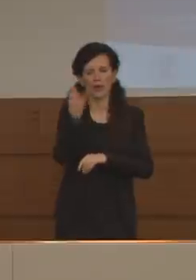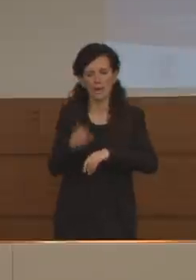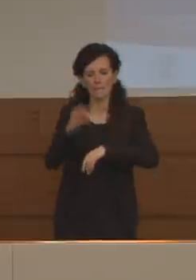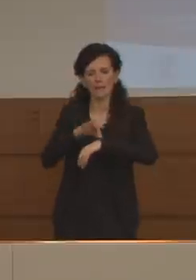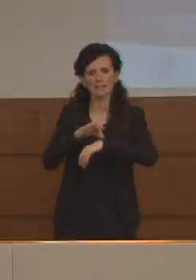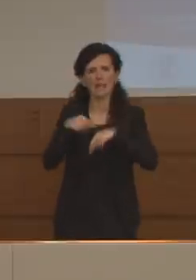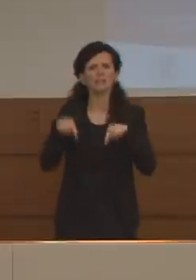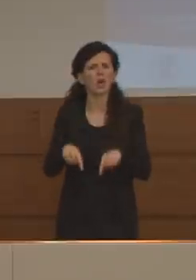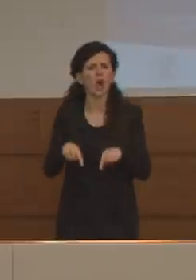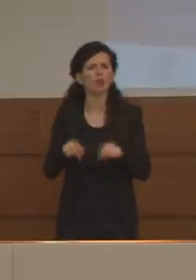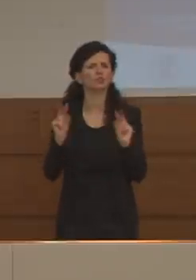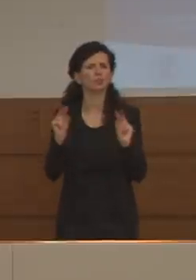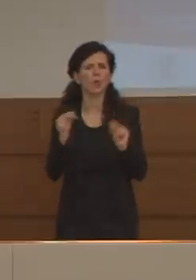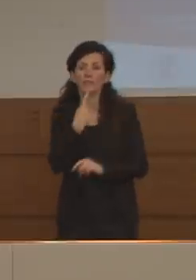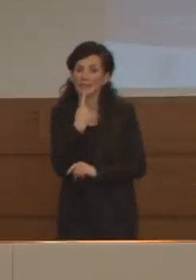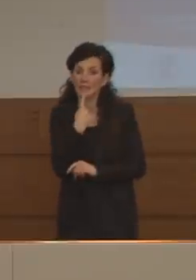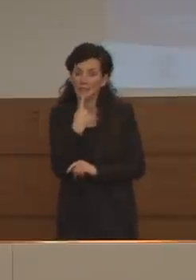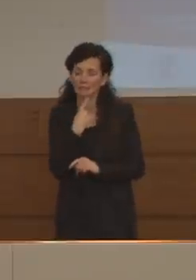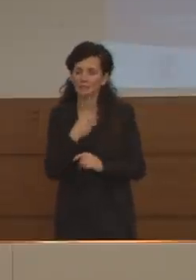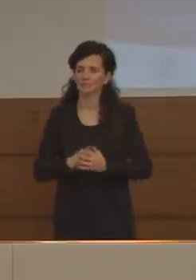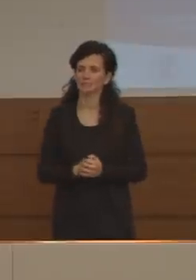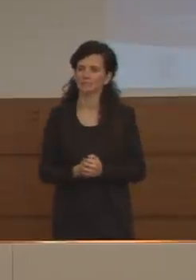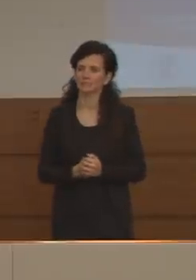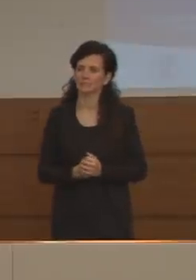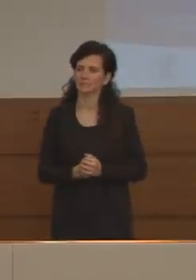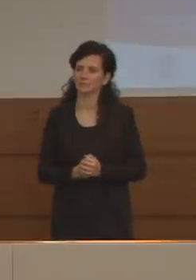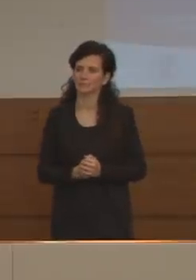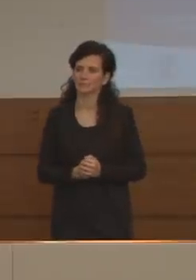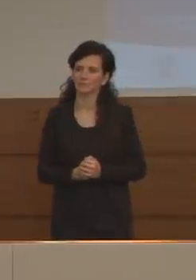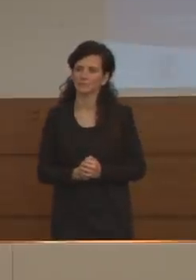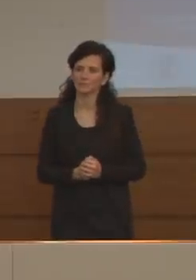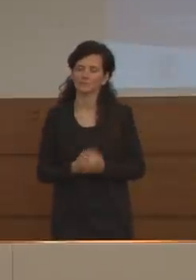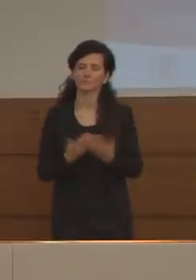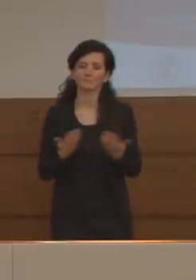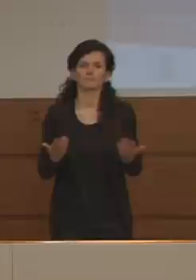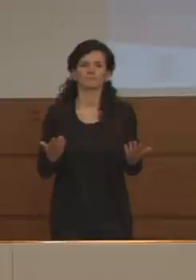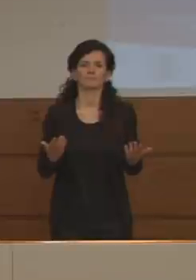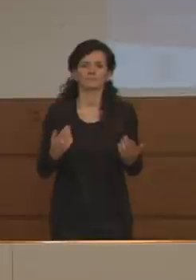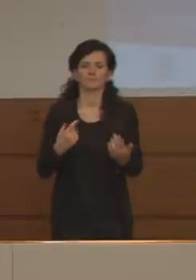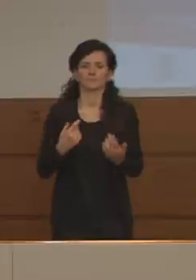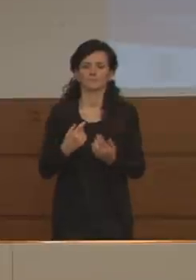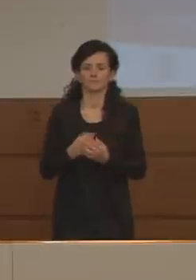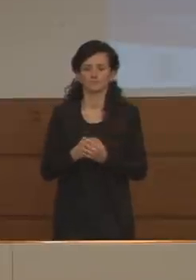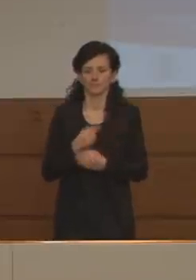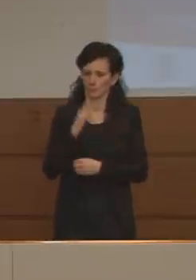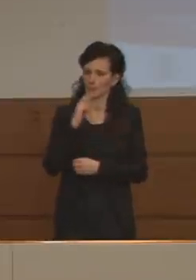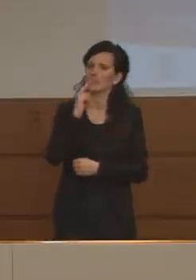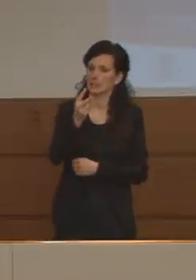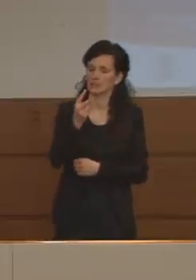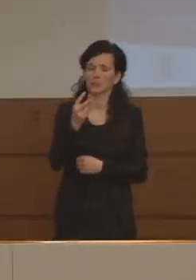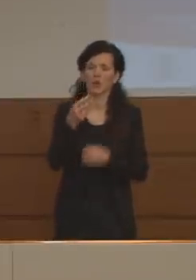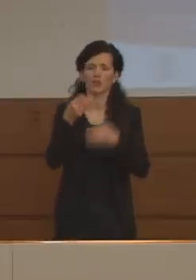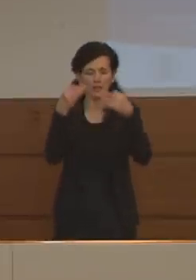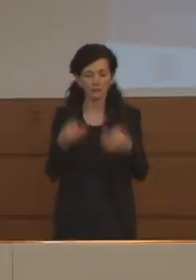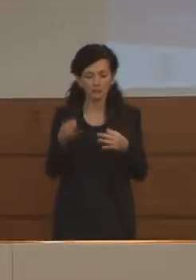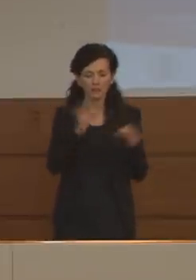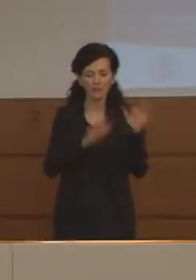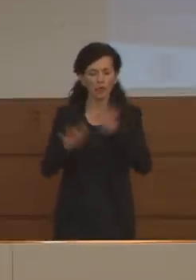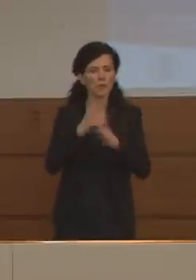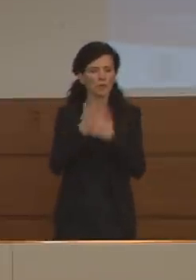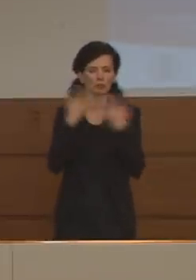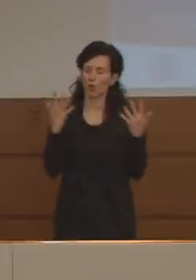forse si può rispondere a darle una risposta assolutamente certa non è facile